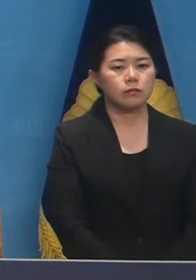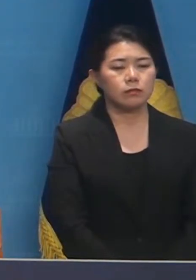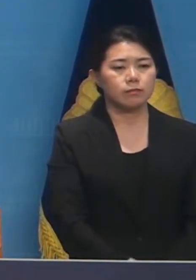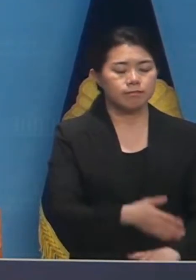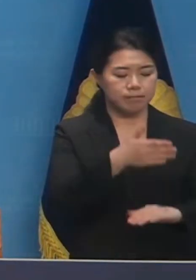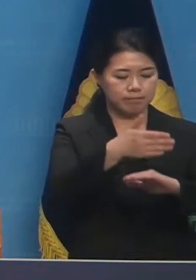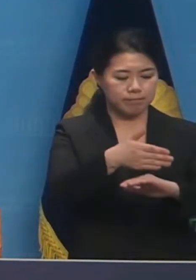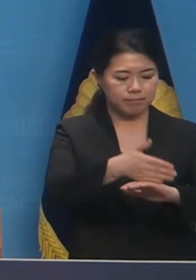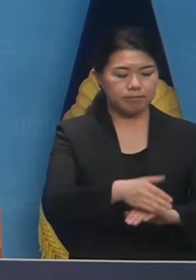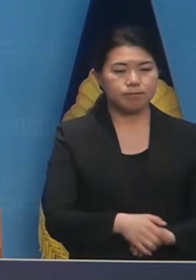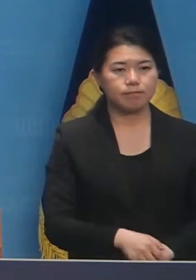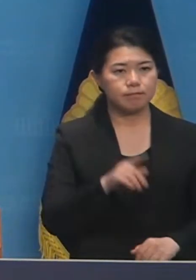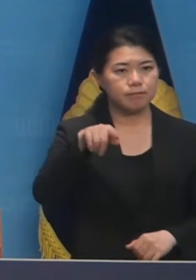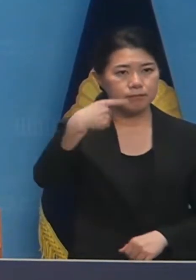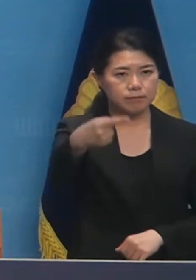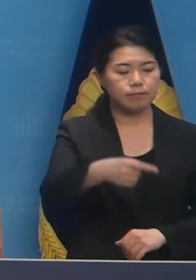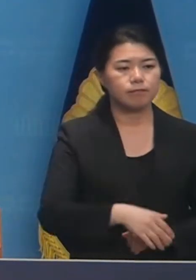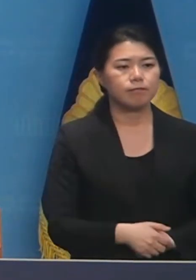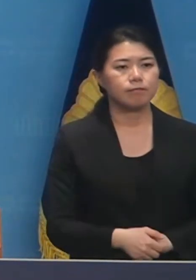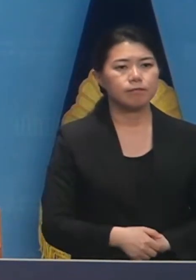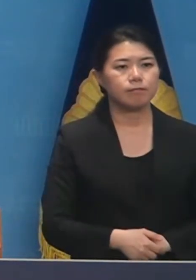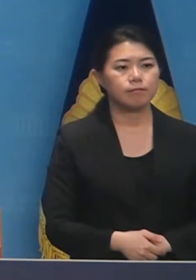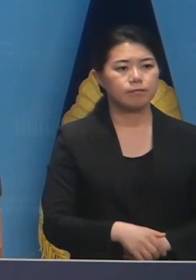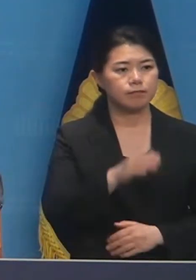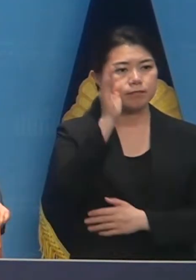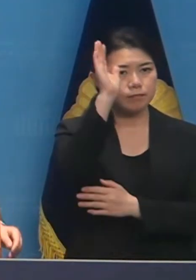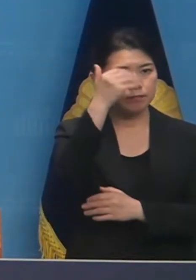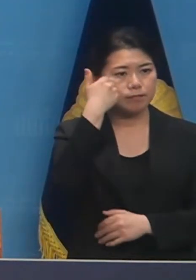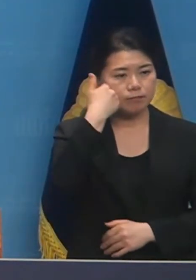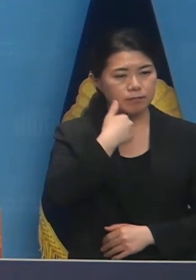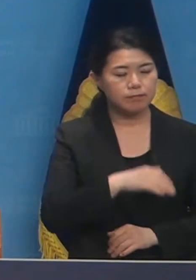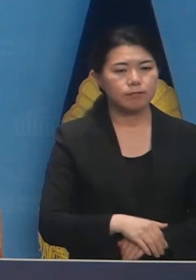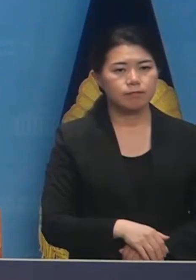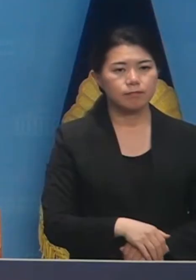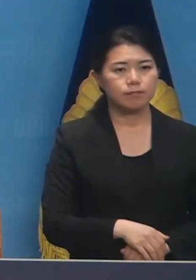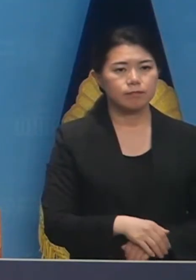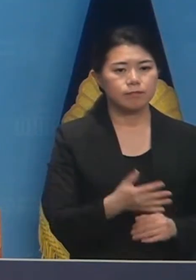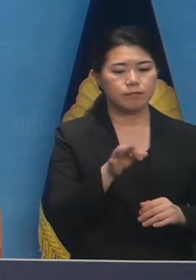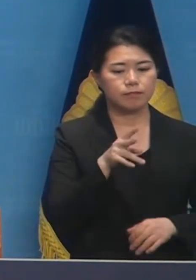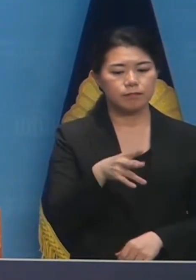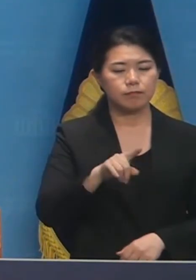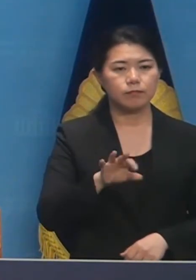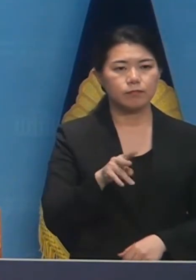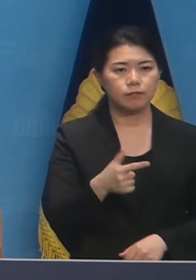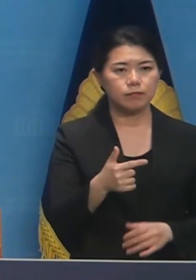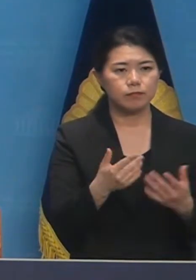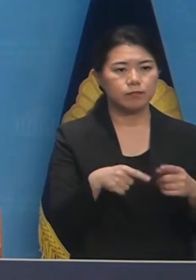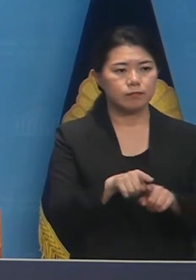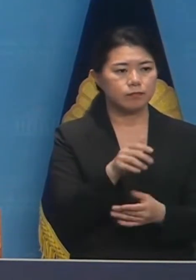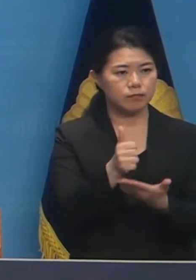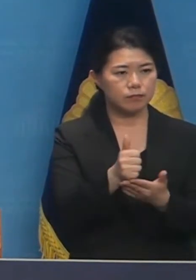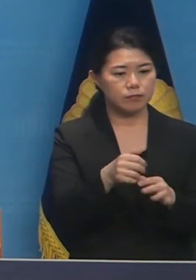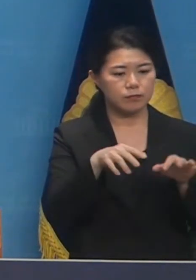네, 감사합니다. 이어서 발언해 주실 분은 예자연 공동회장이신